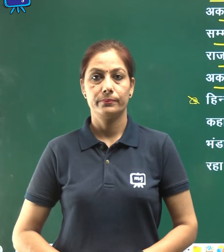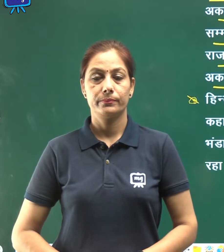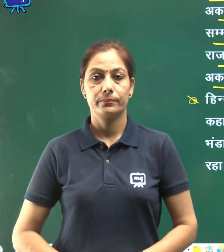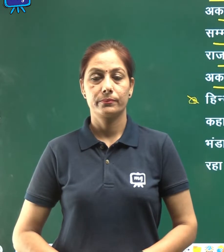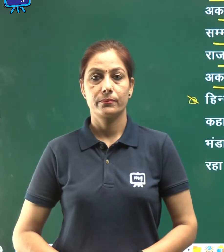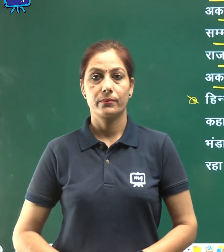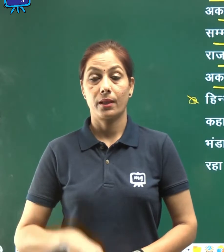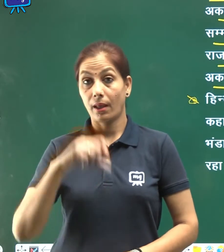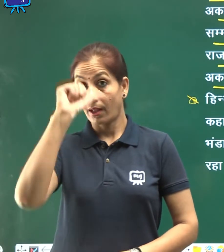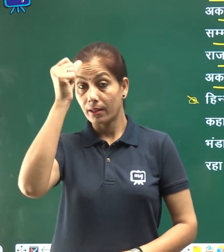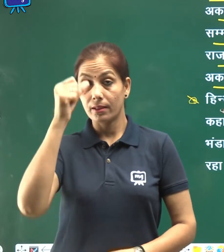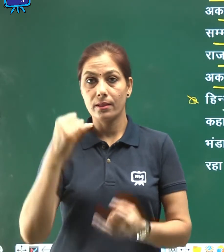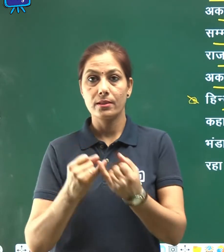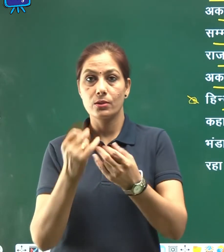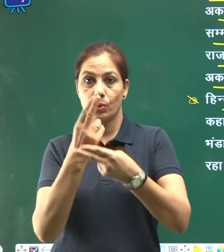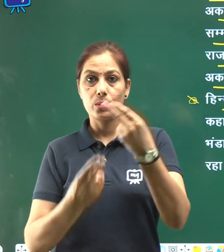हिंदी कहानी में